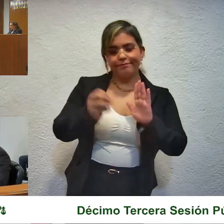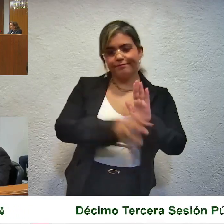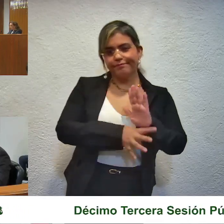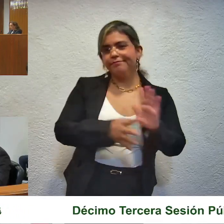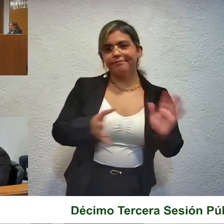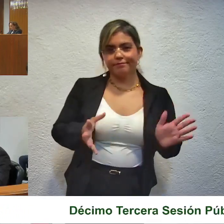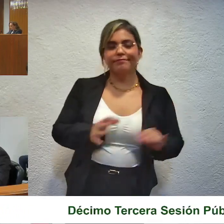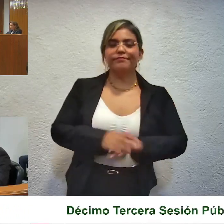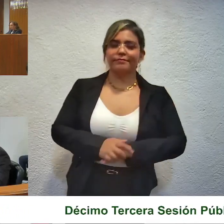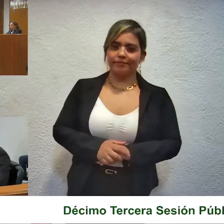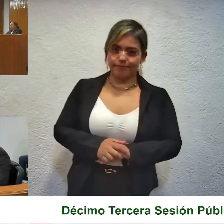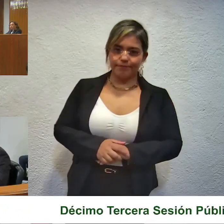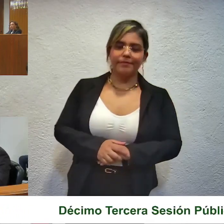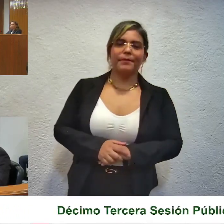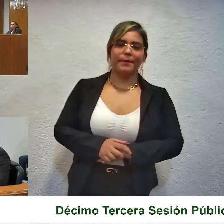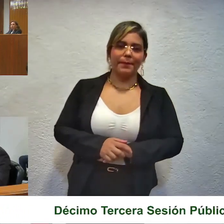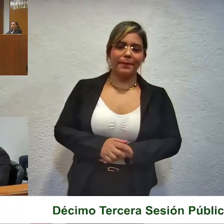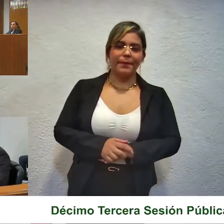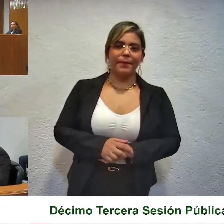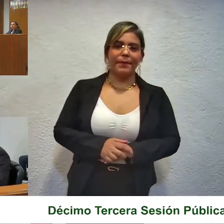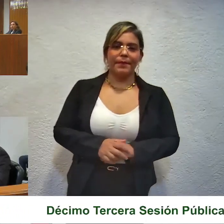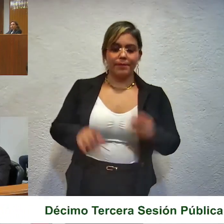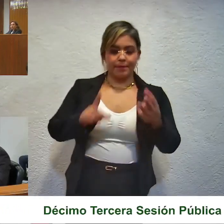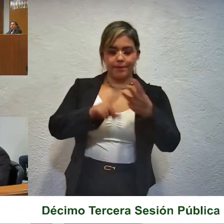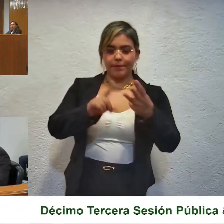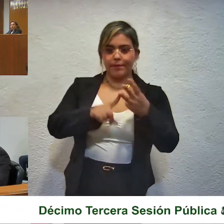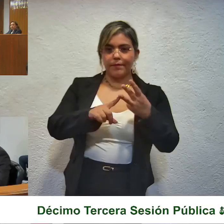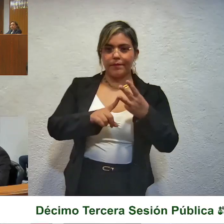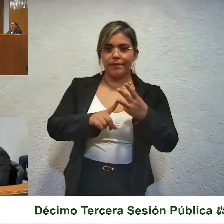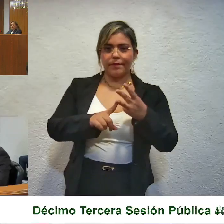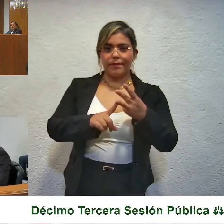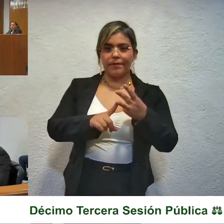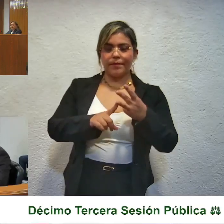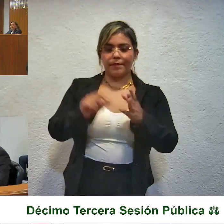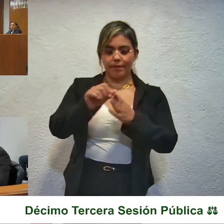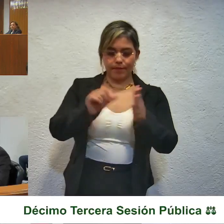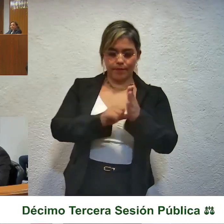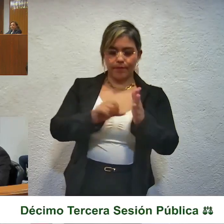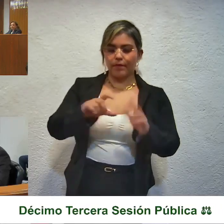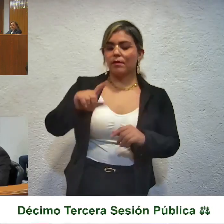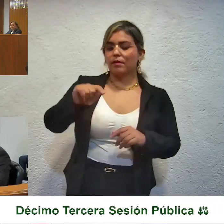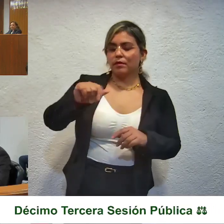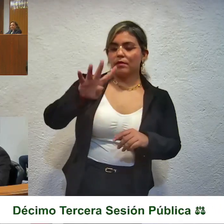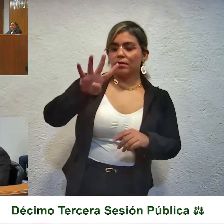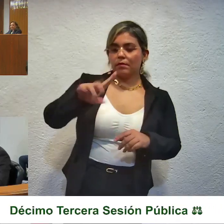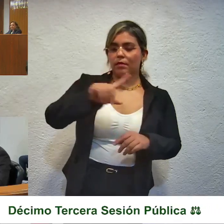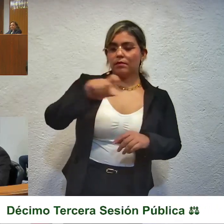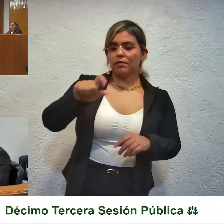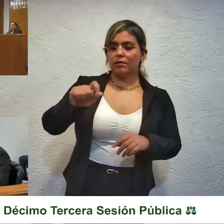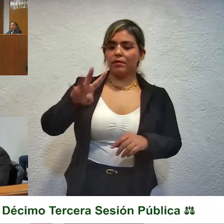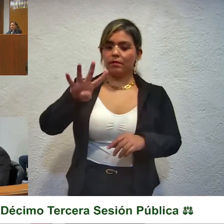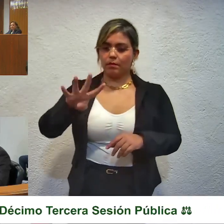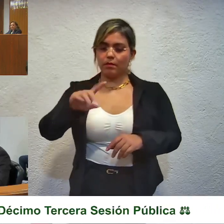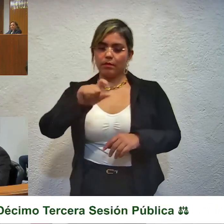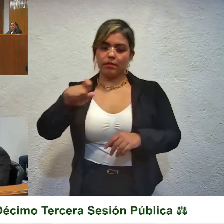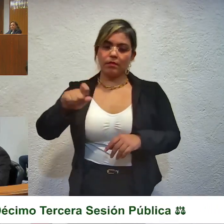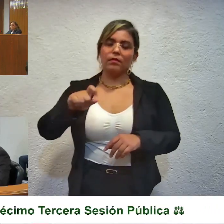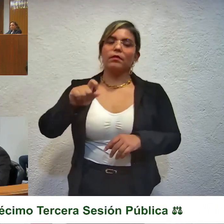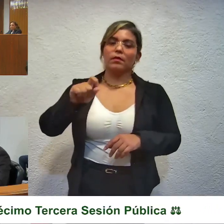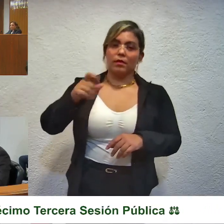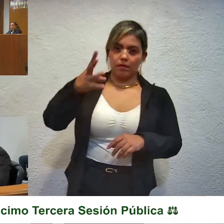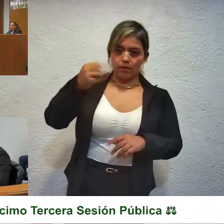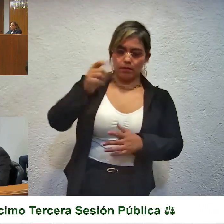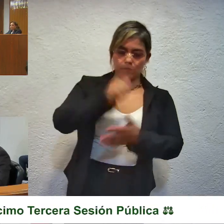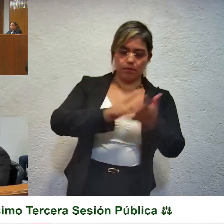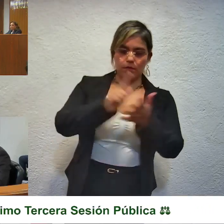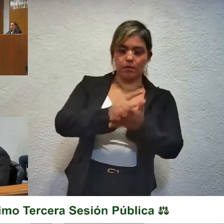en el considerando quinto de esta resolución. Tercero, con fundamento en los artículos 74, 124 y 129 de la